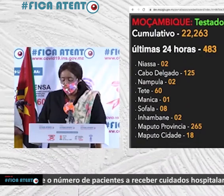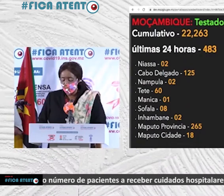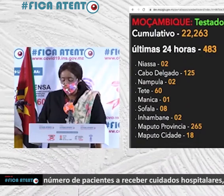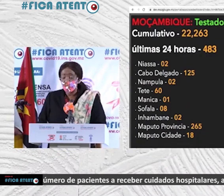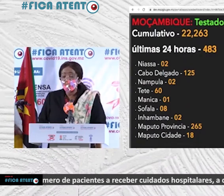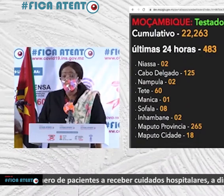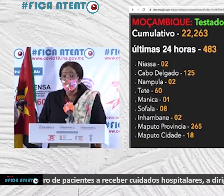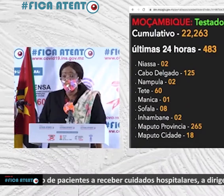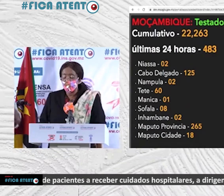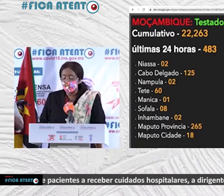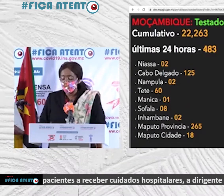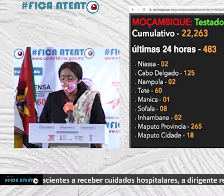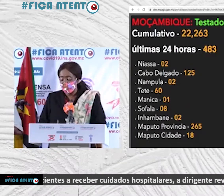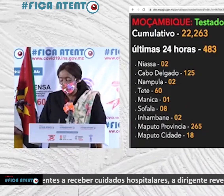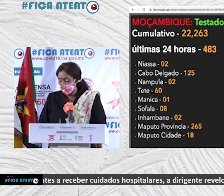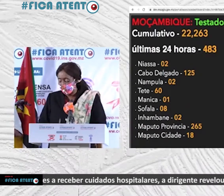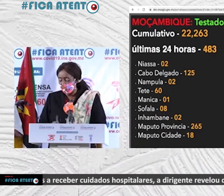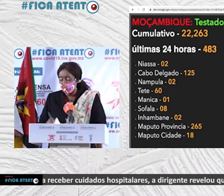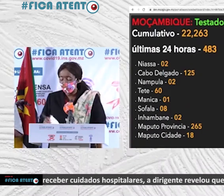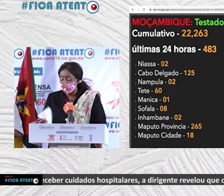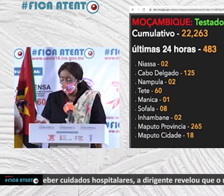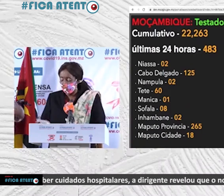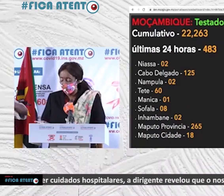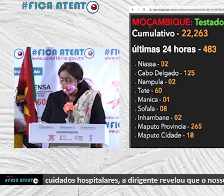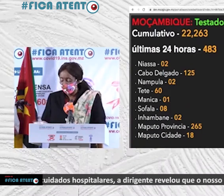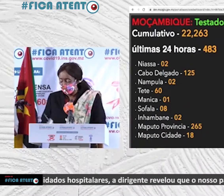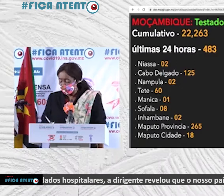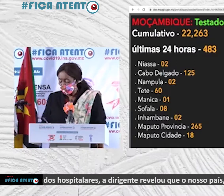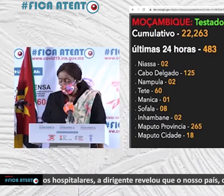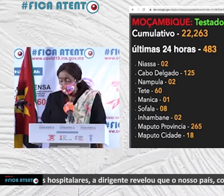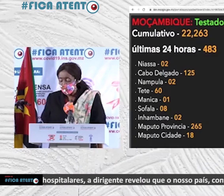483 foram testados nas últimas 24 horas.